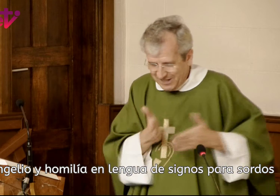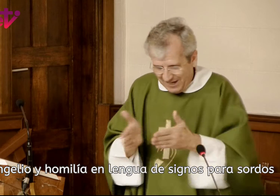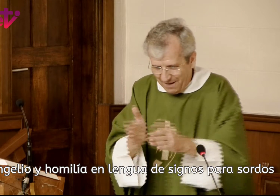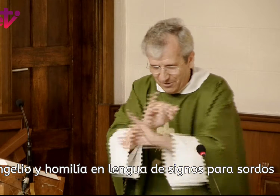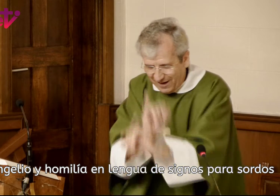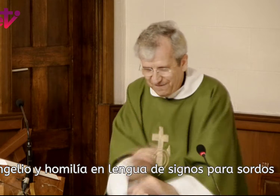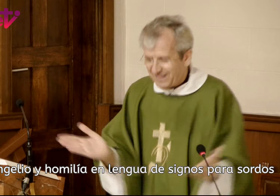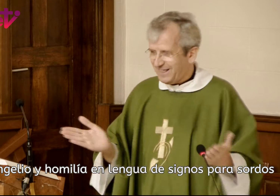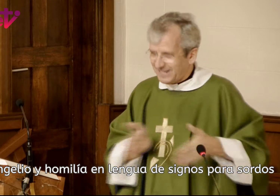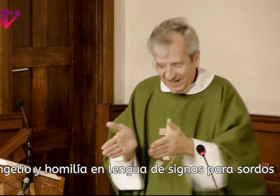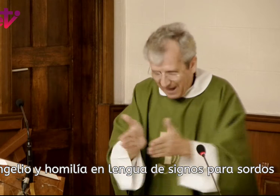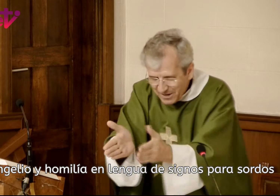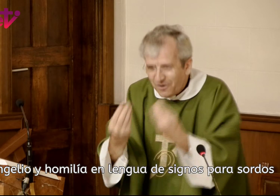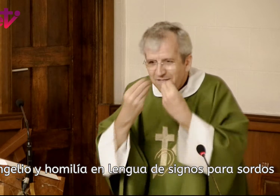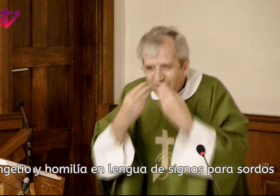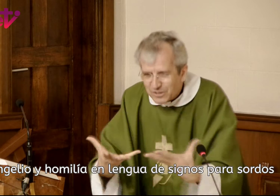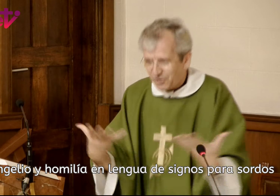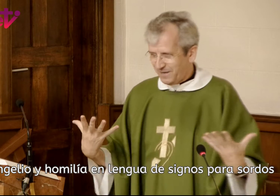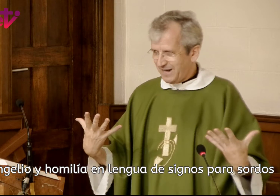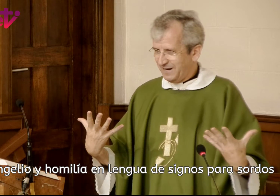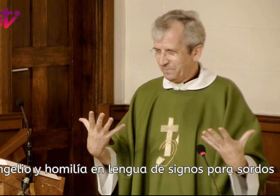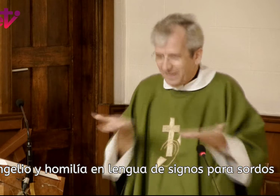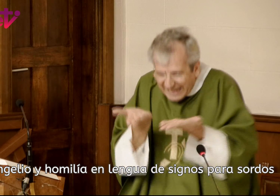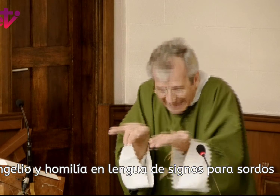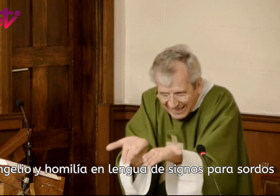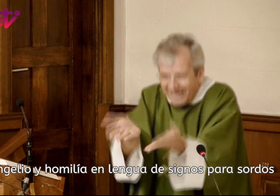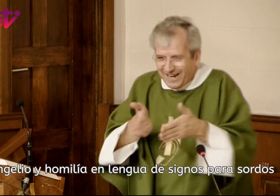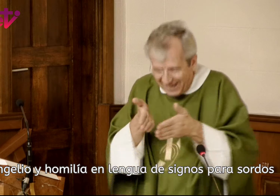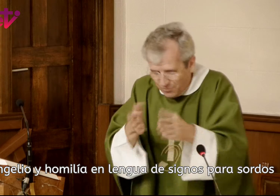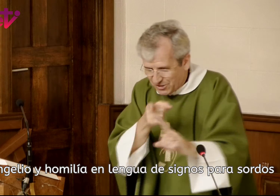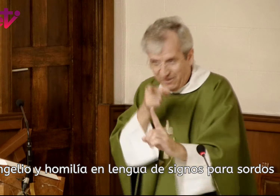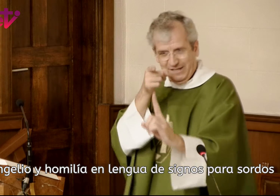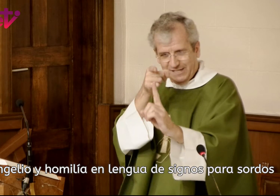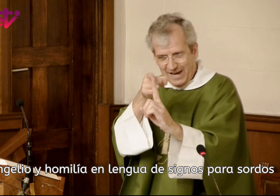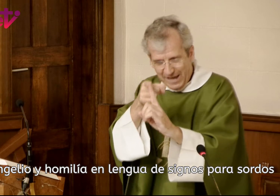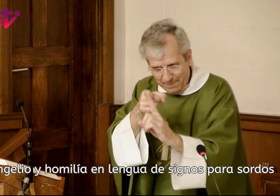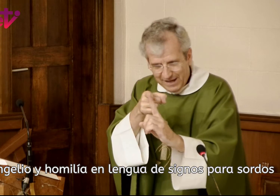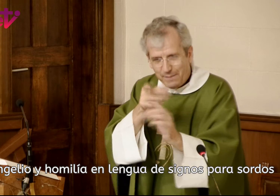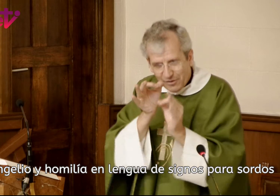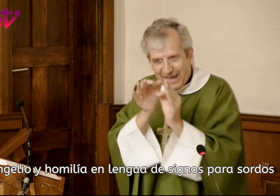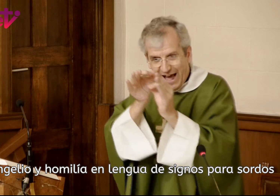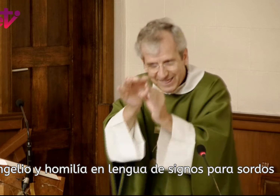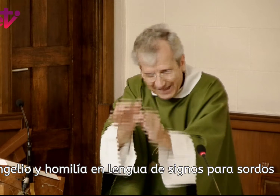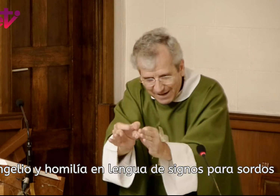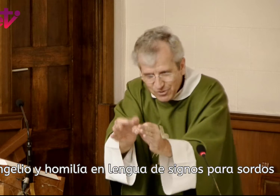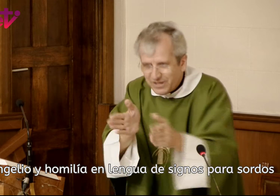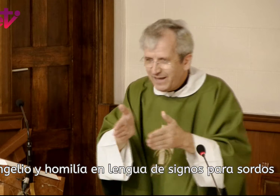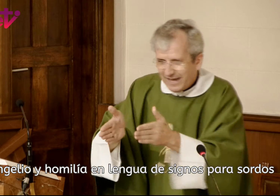es el camino de la felicidad, es el camino de nuestro bien. Es decir, quiere que el camino en que acertamos